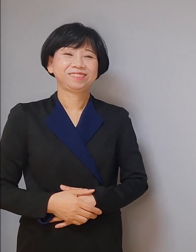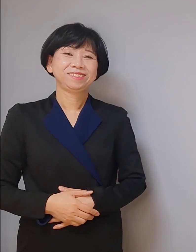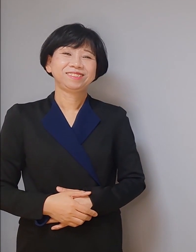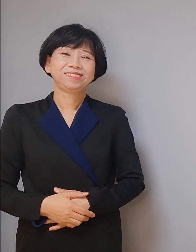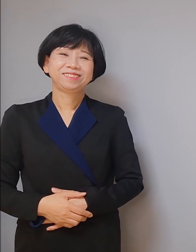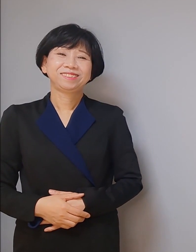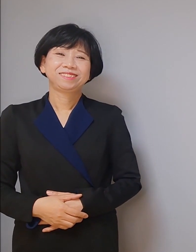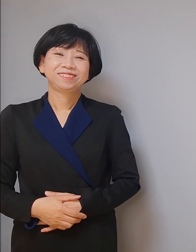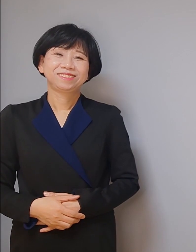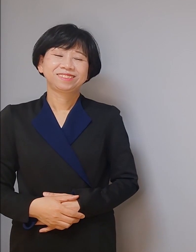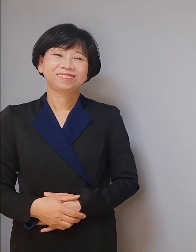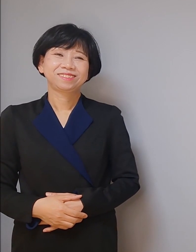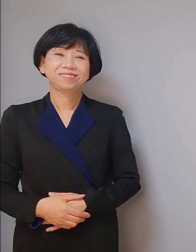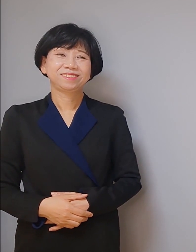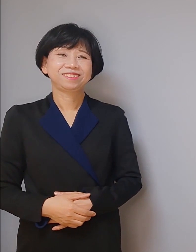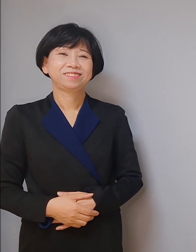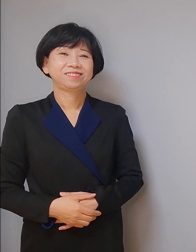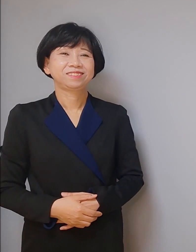네.